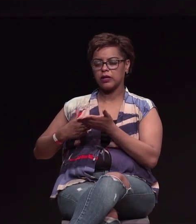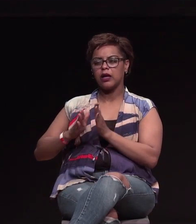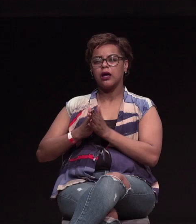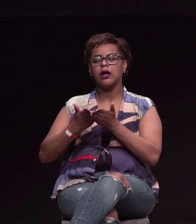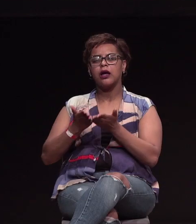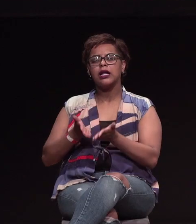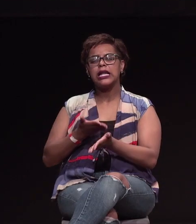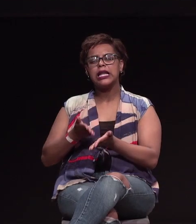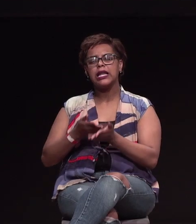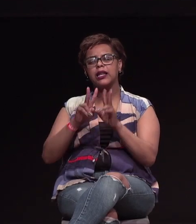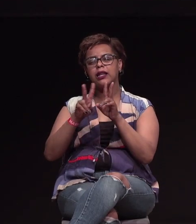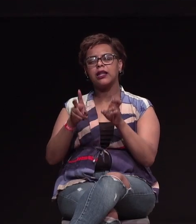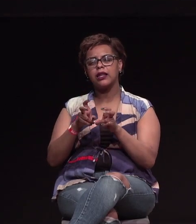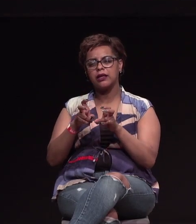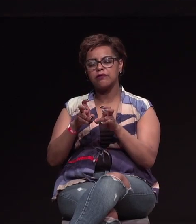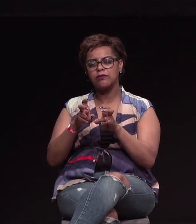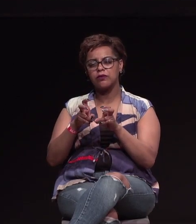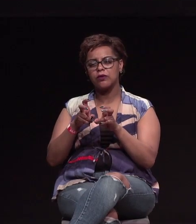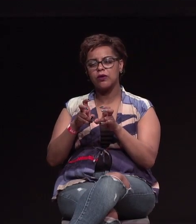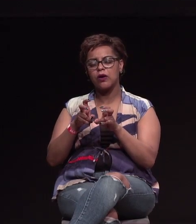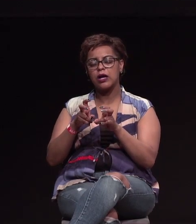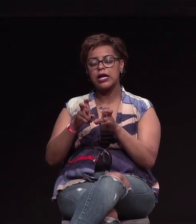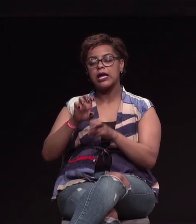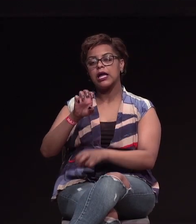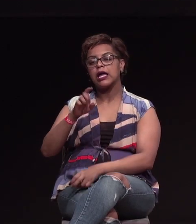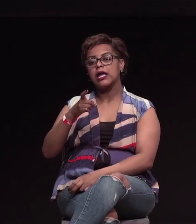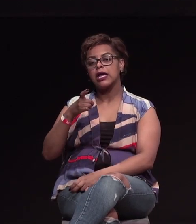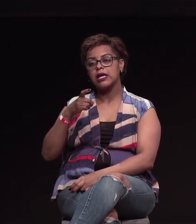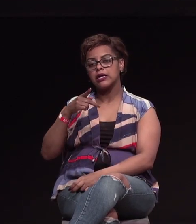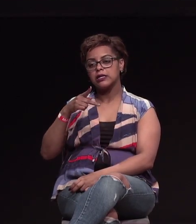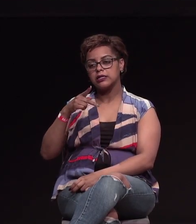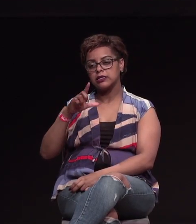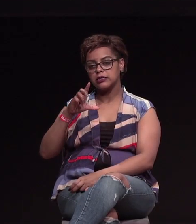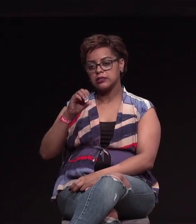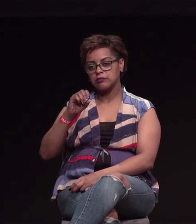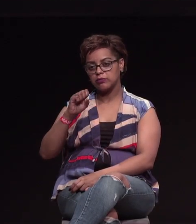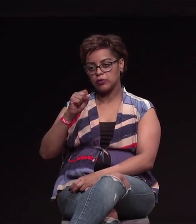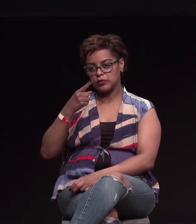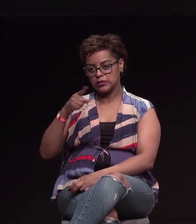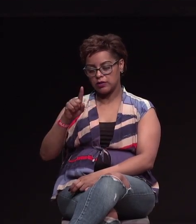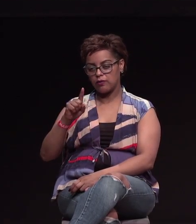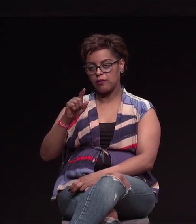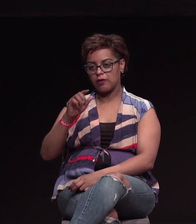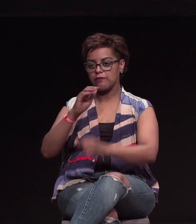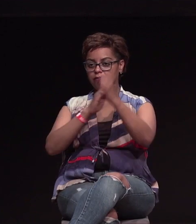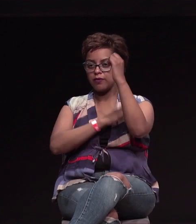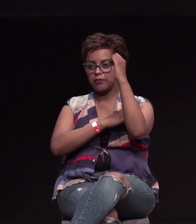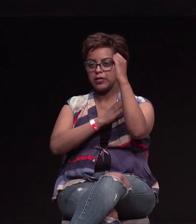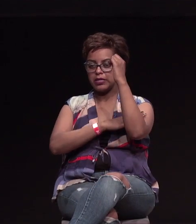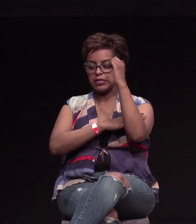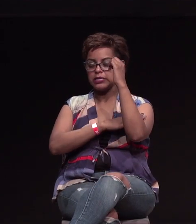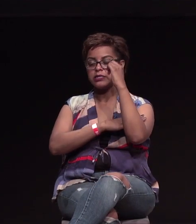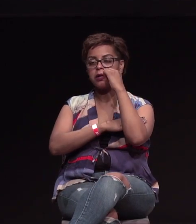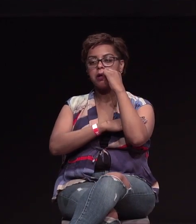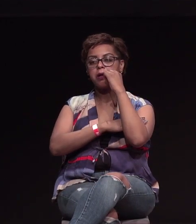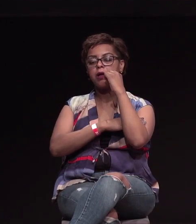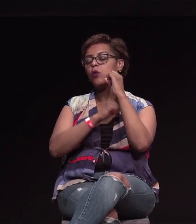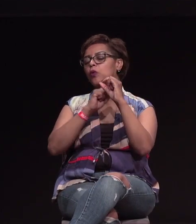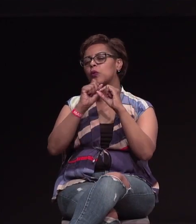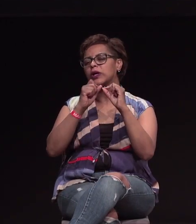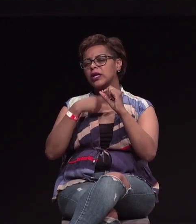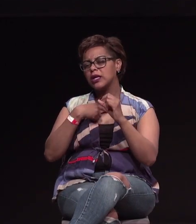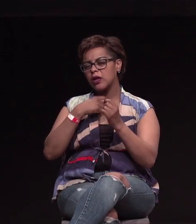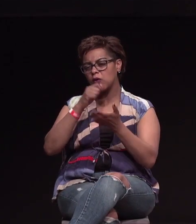livro Explosão Feminista, da Heloísa Buarque de Holanda, e eu digo no texto